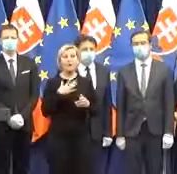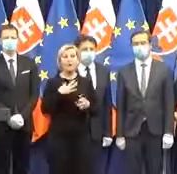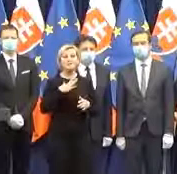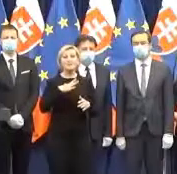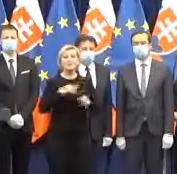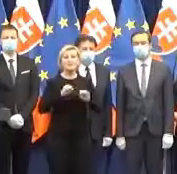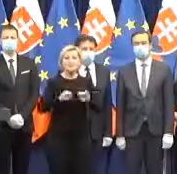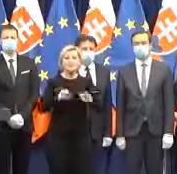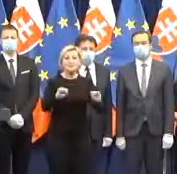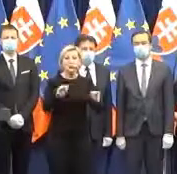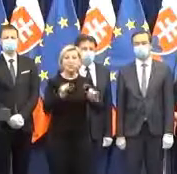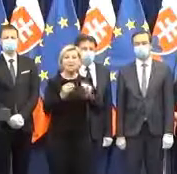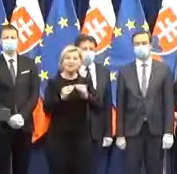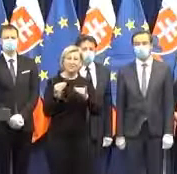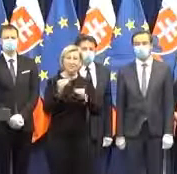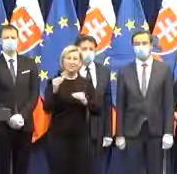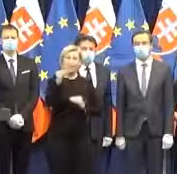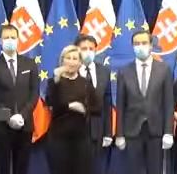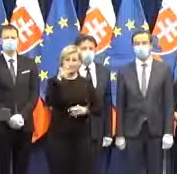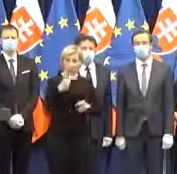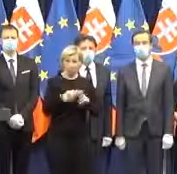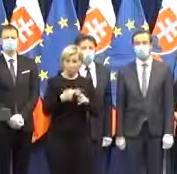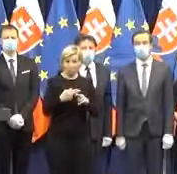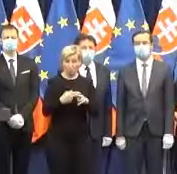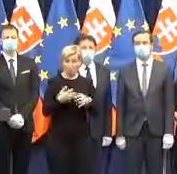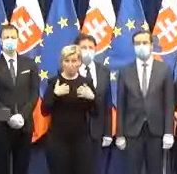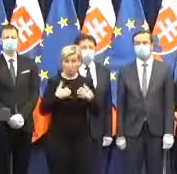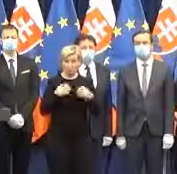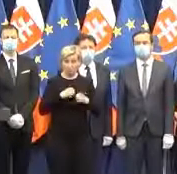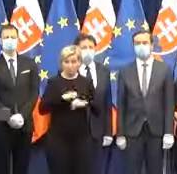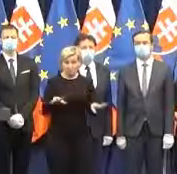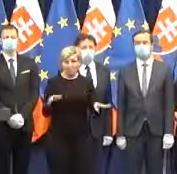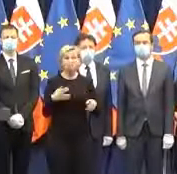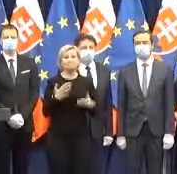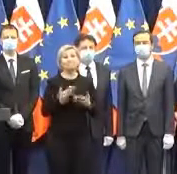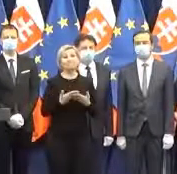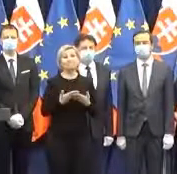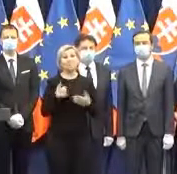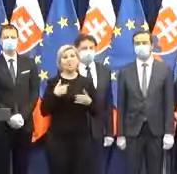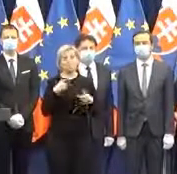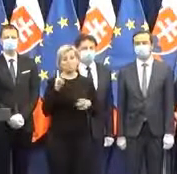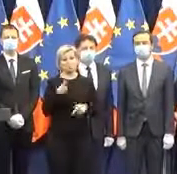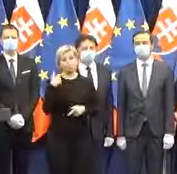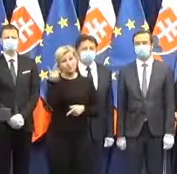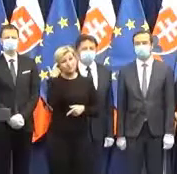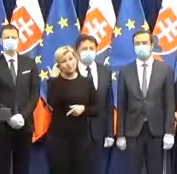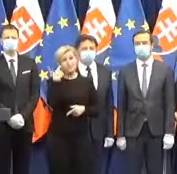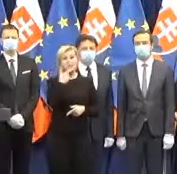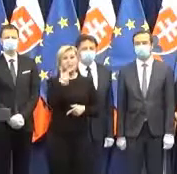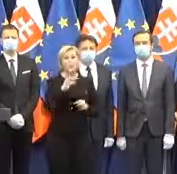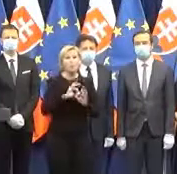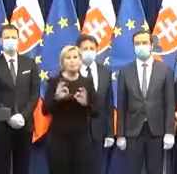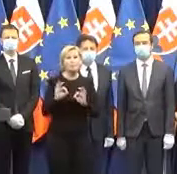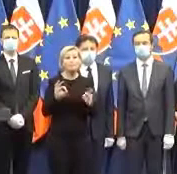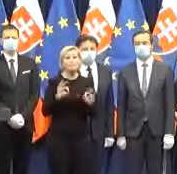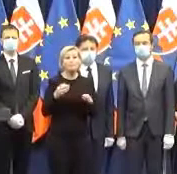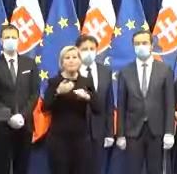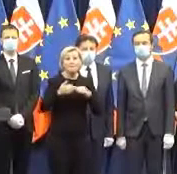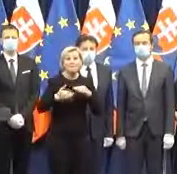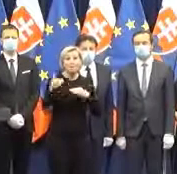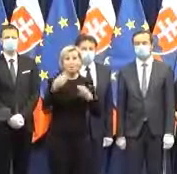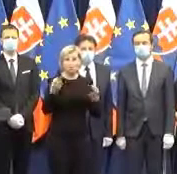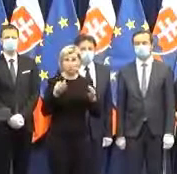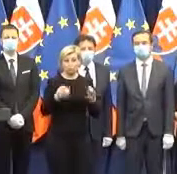pozitívne testovaných, musíme vedieť, ako sme do tejto situácie pripravení. To budeme